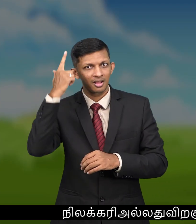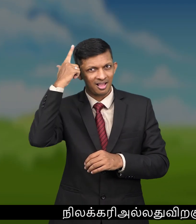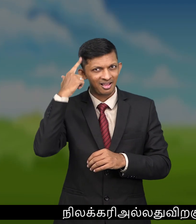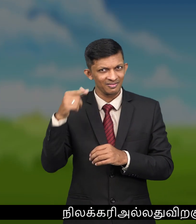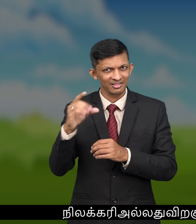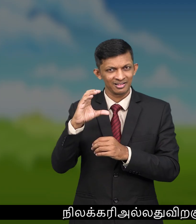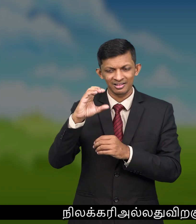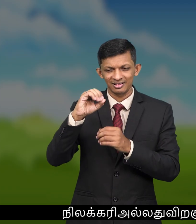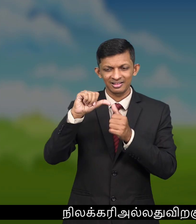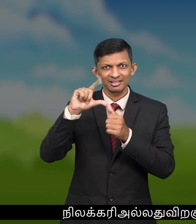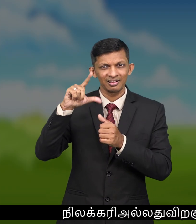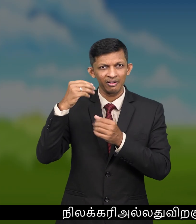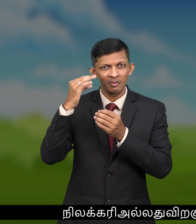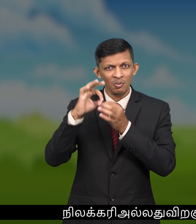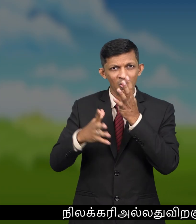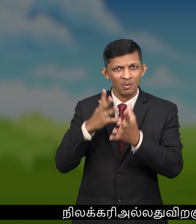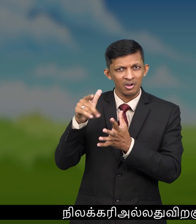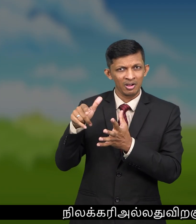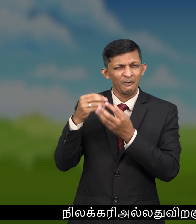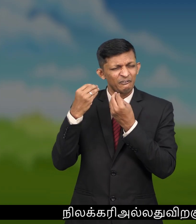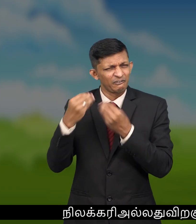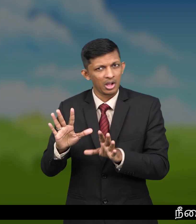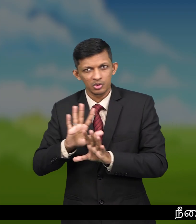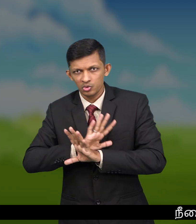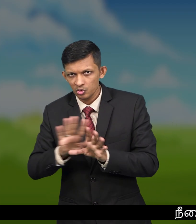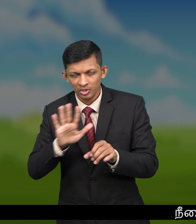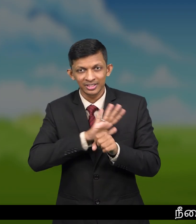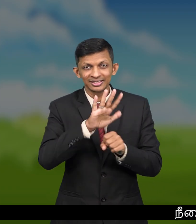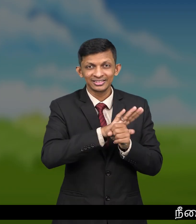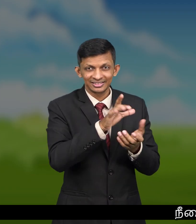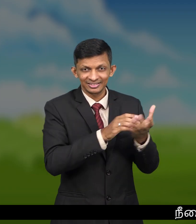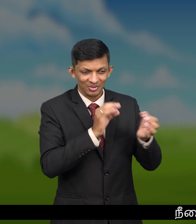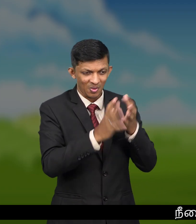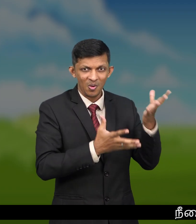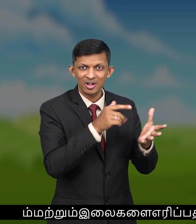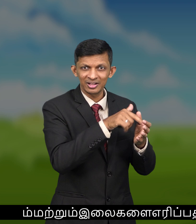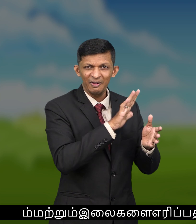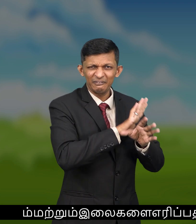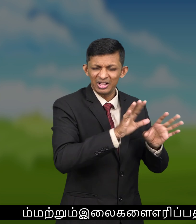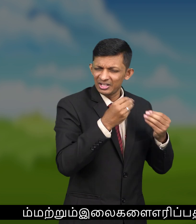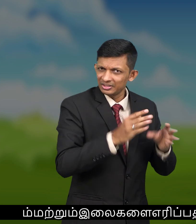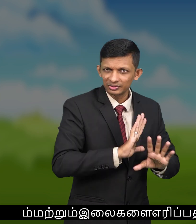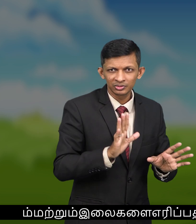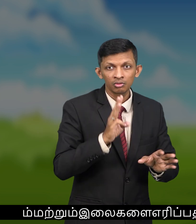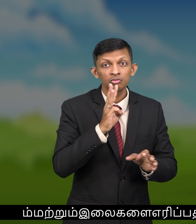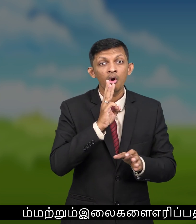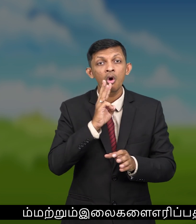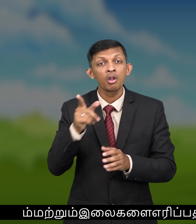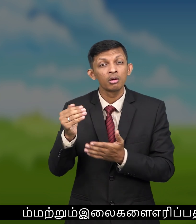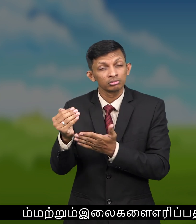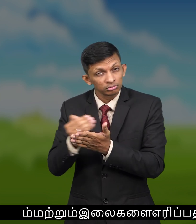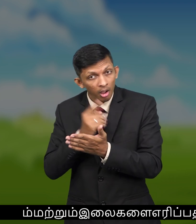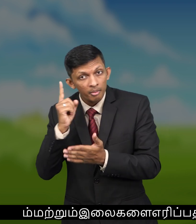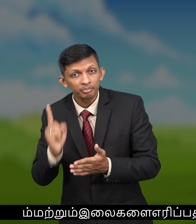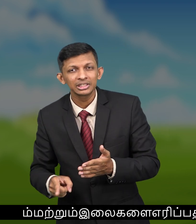நிலக்கரி அல்லது விறகுகளை எரிப்பதை தவிர்க்கவும். நீரை சேமிக்கவும் மற்றும் இலைகளை எரிப்பதற்கு